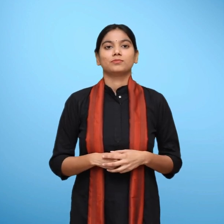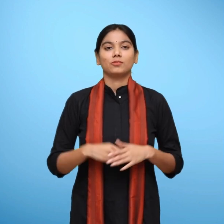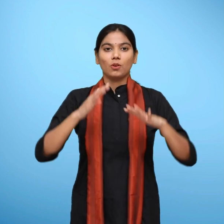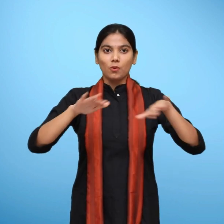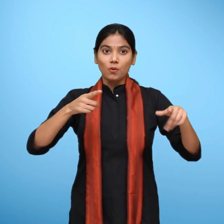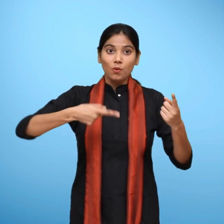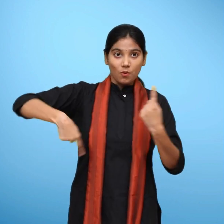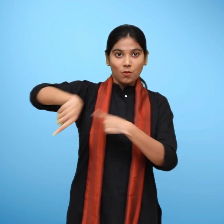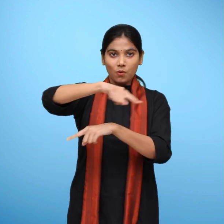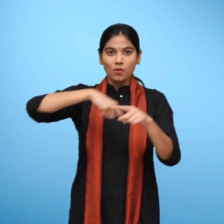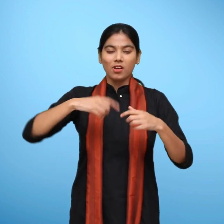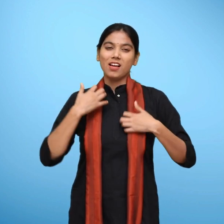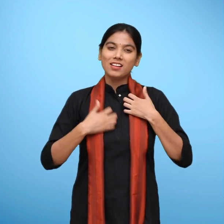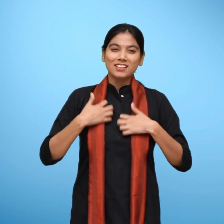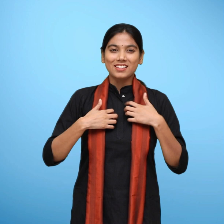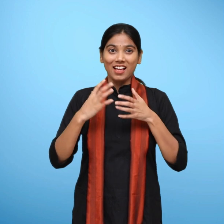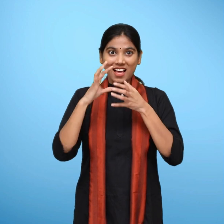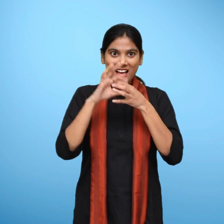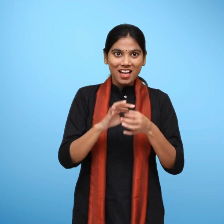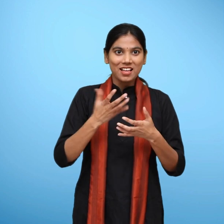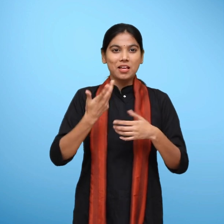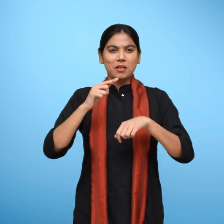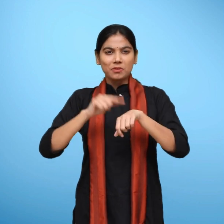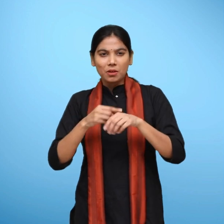फिर बच्चों को अनुमान से पढ़ने के अवसर